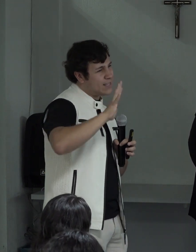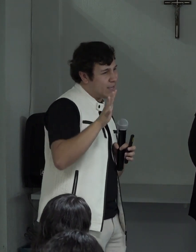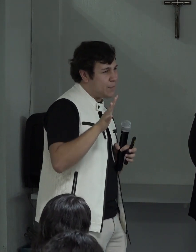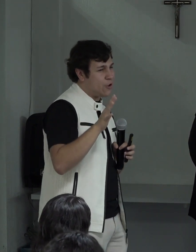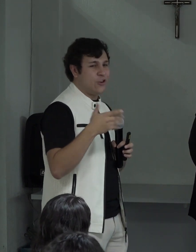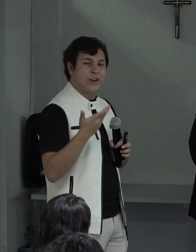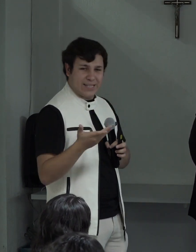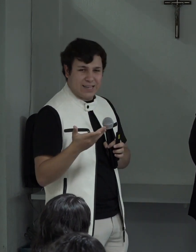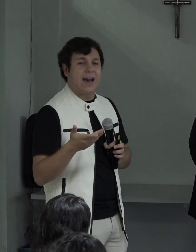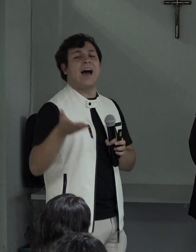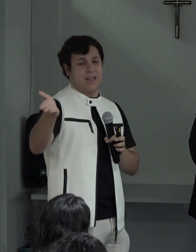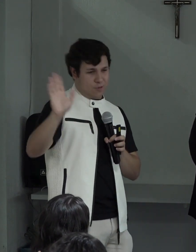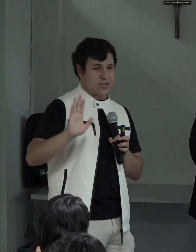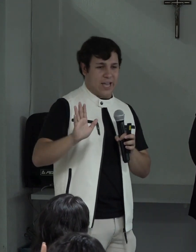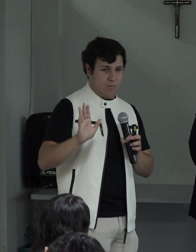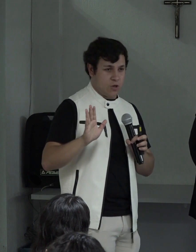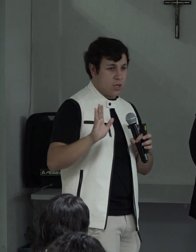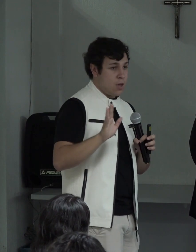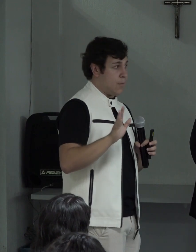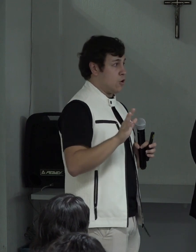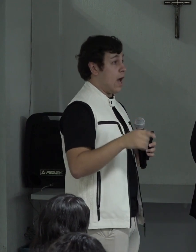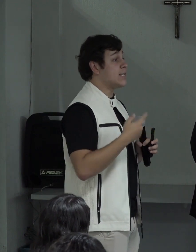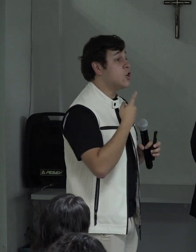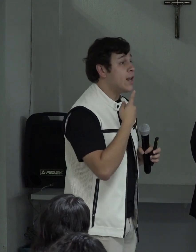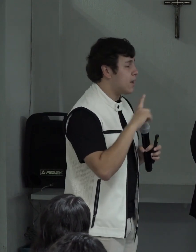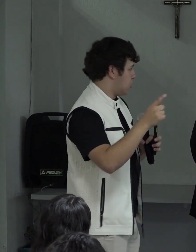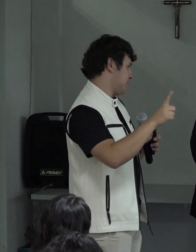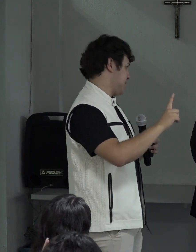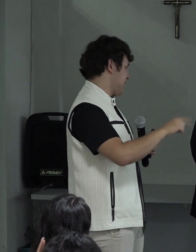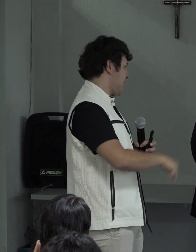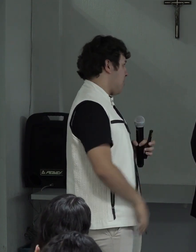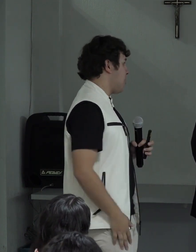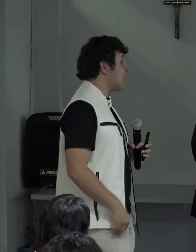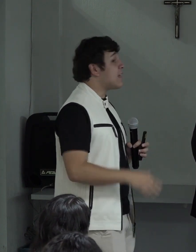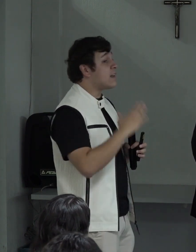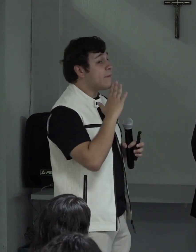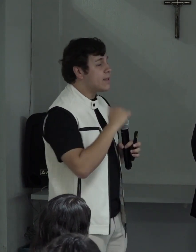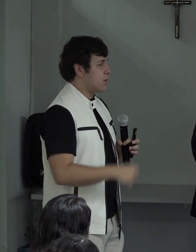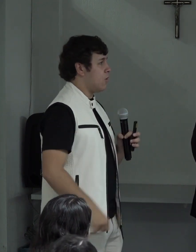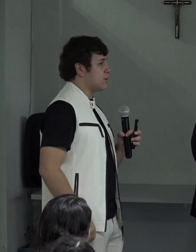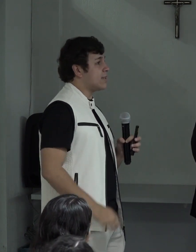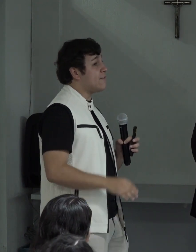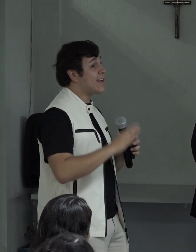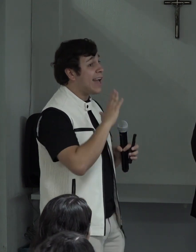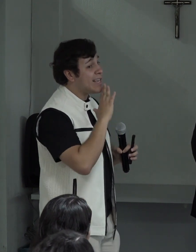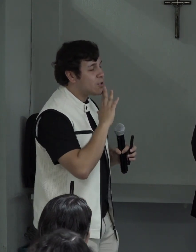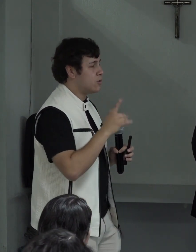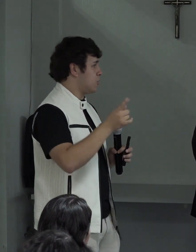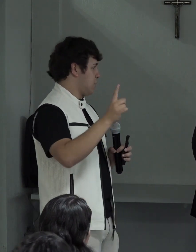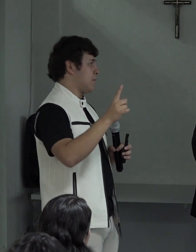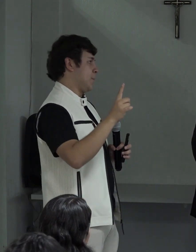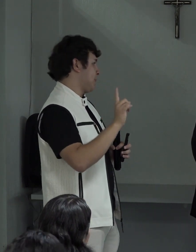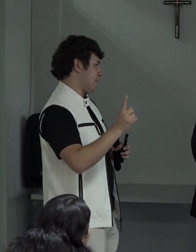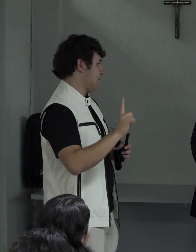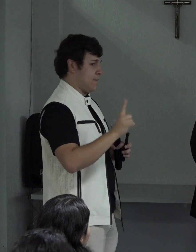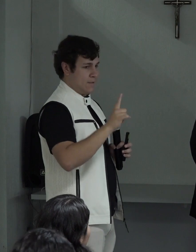así, pero dio risa. Nos reímos. Pero así no era. No. O es al revés. O significa esto. No. No. O